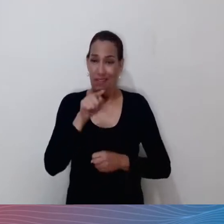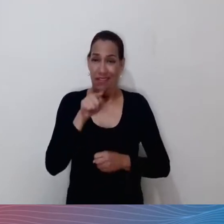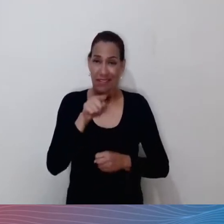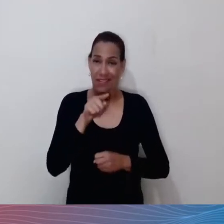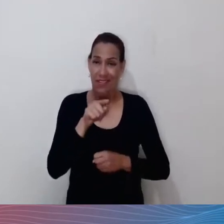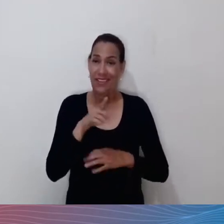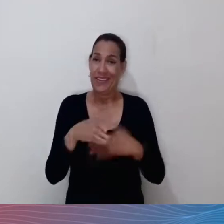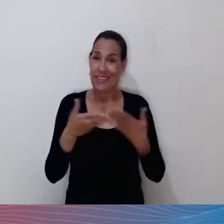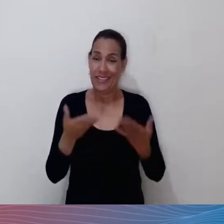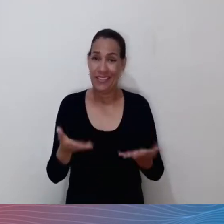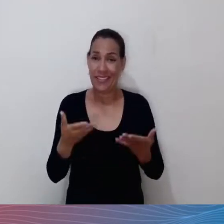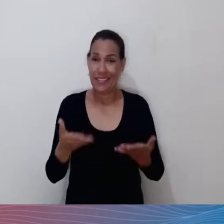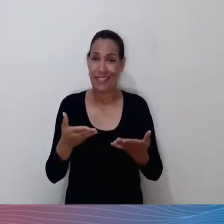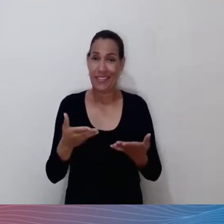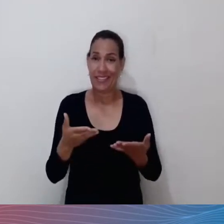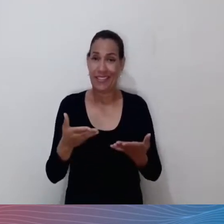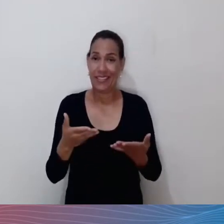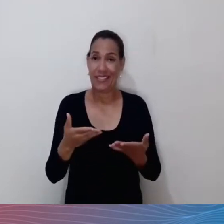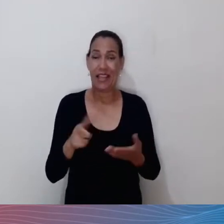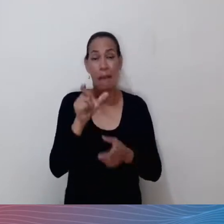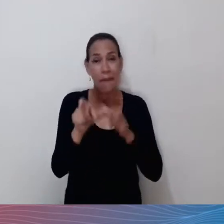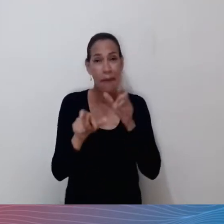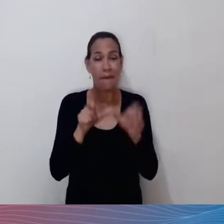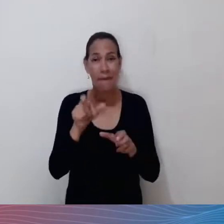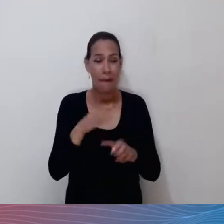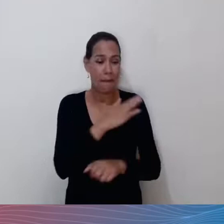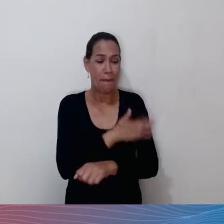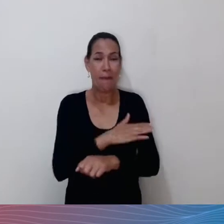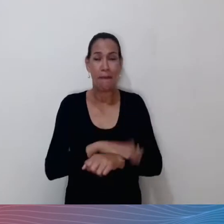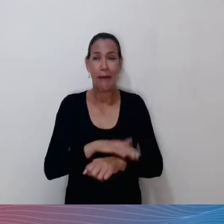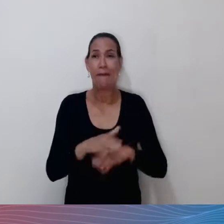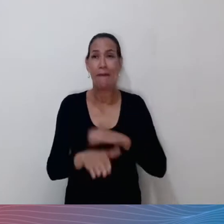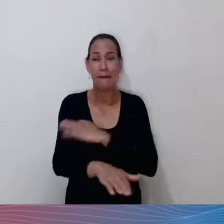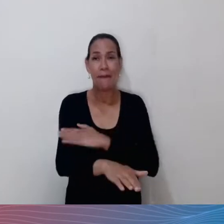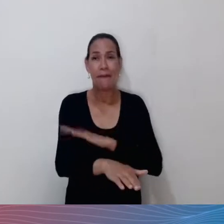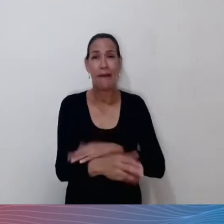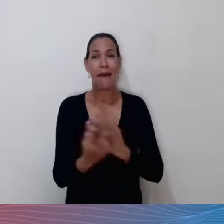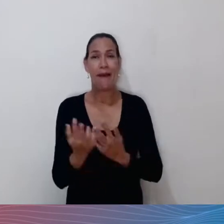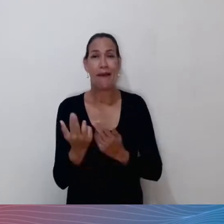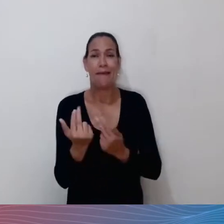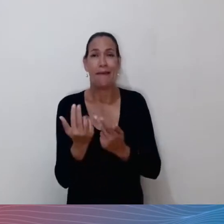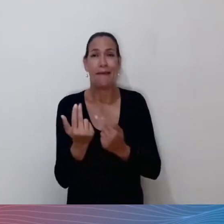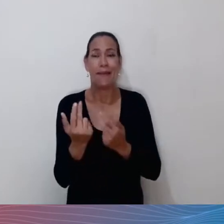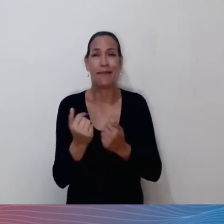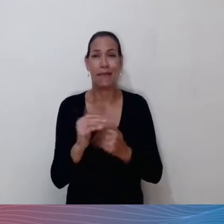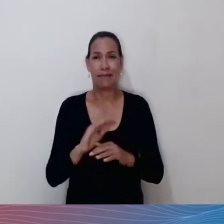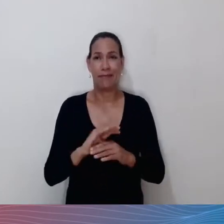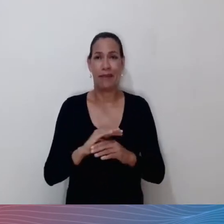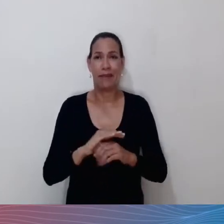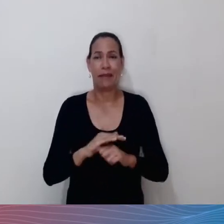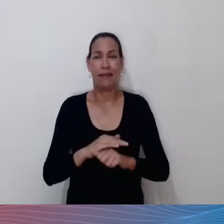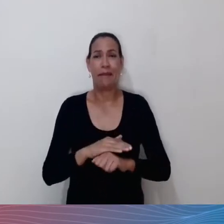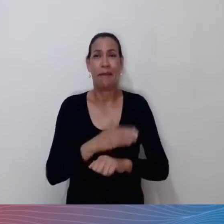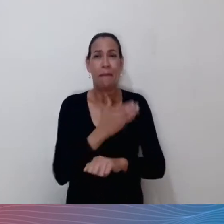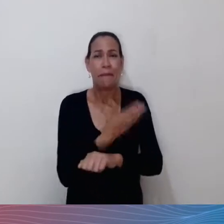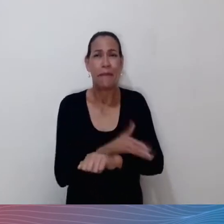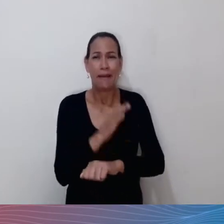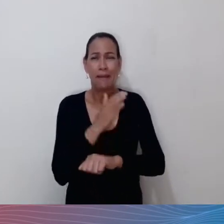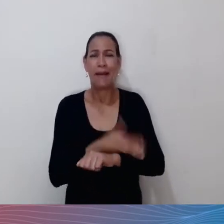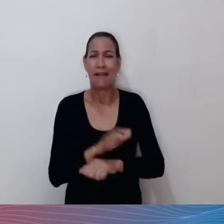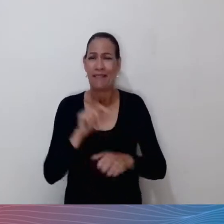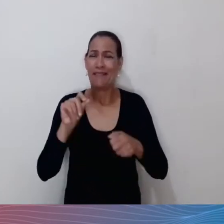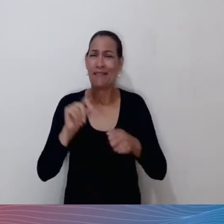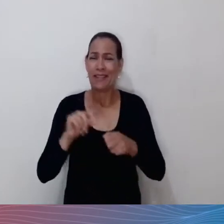realize. Então, de tanto exercitar, quanto você exercita um membro, esse